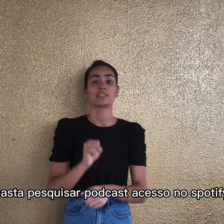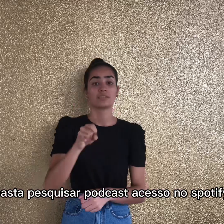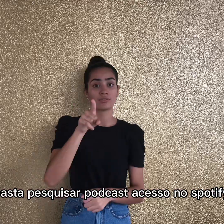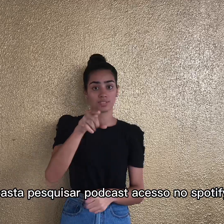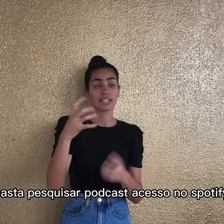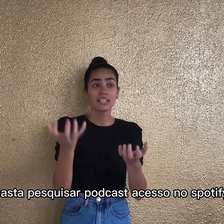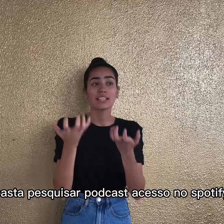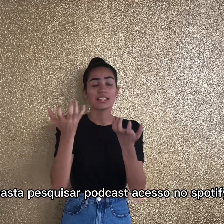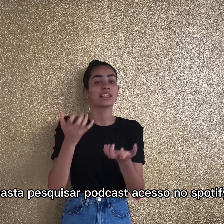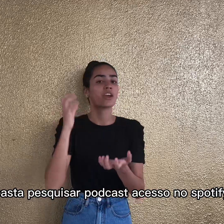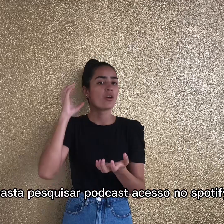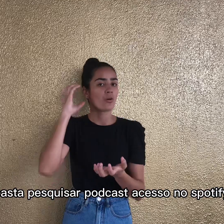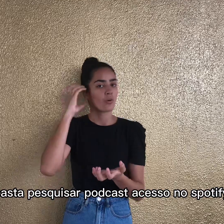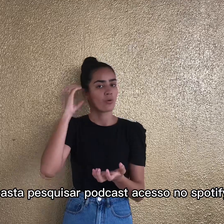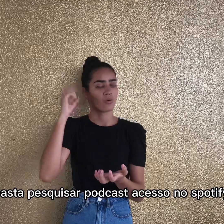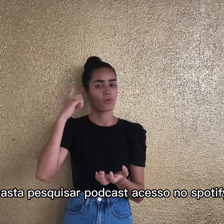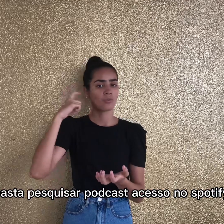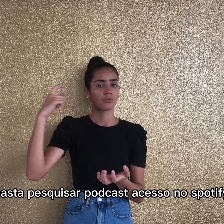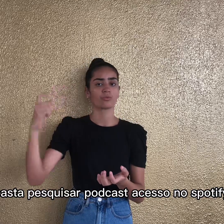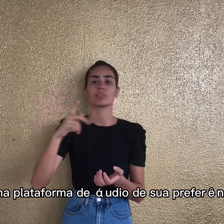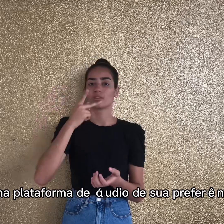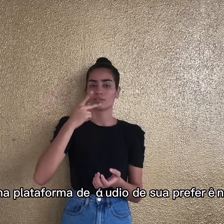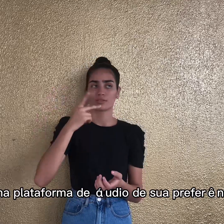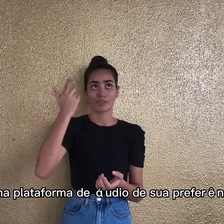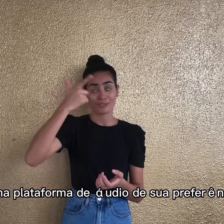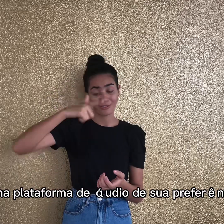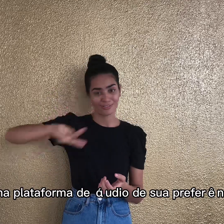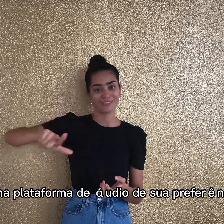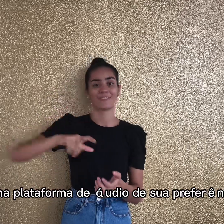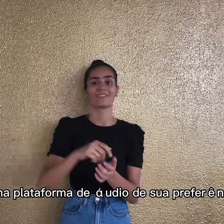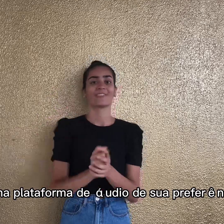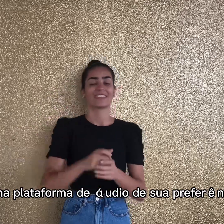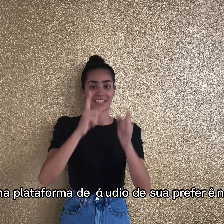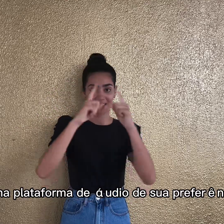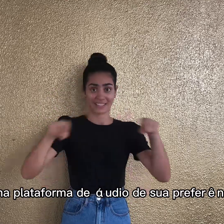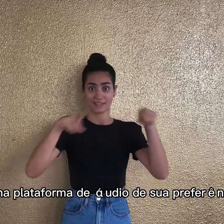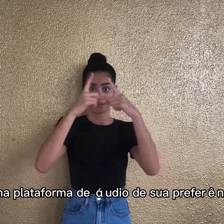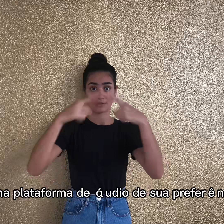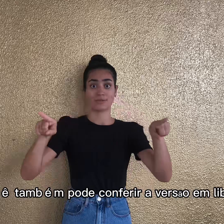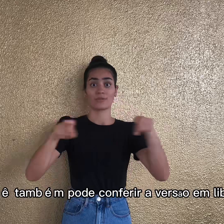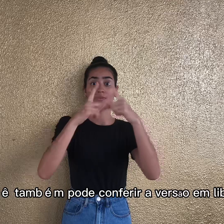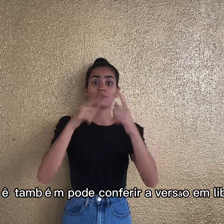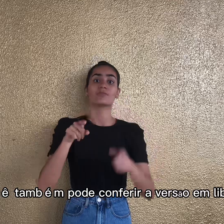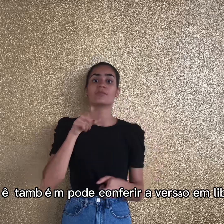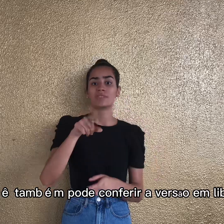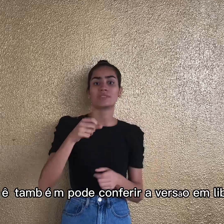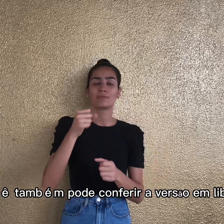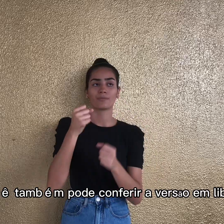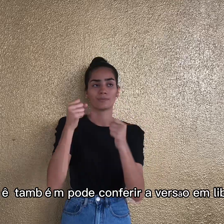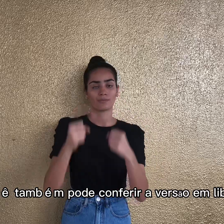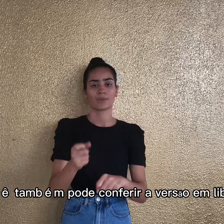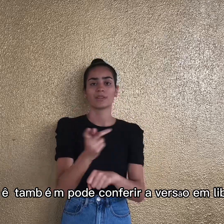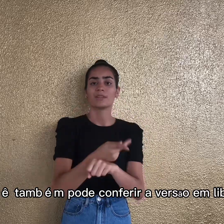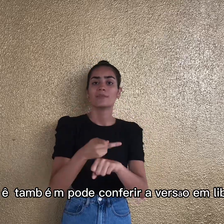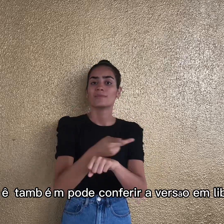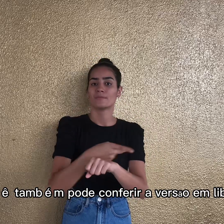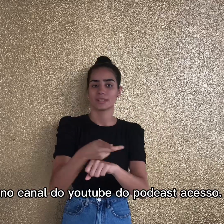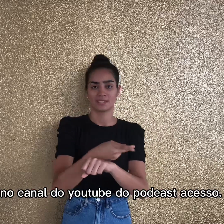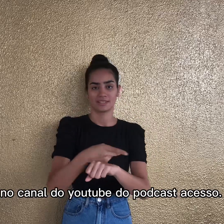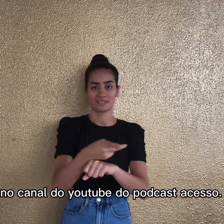pesquisar Podcast Acesso no Spotify ou na plataforma de áudio de sua preferência. Você também pode conferir a versão em Libras no canal